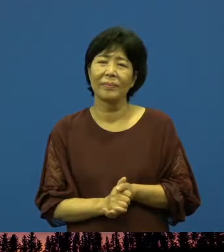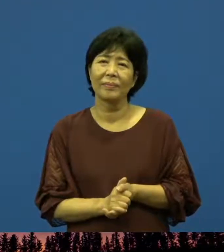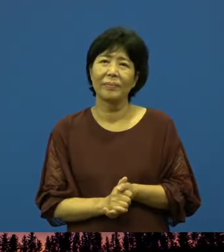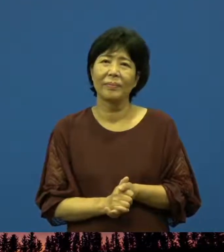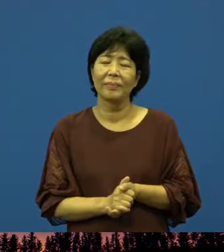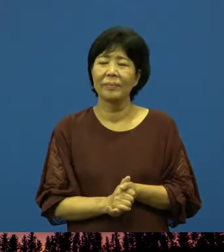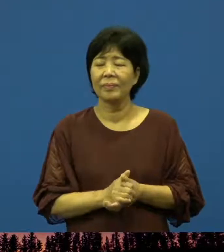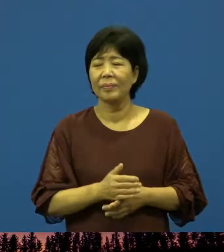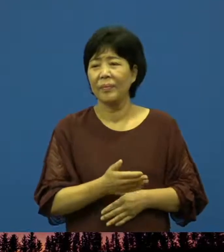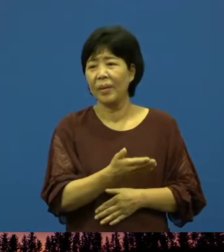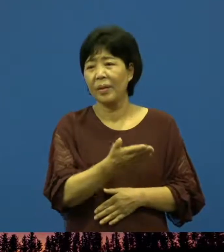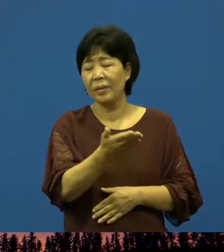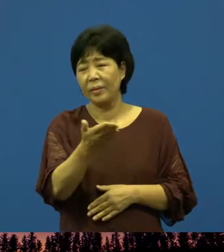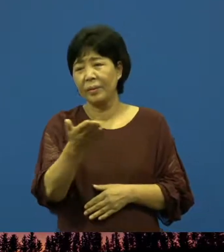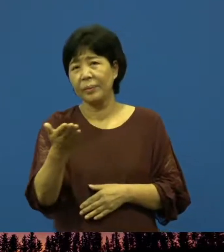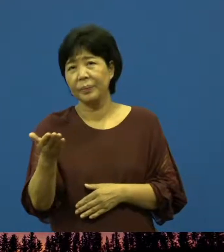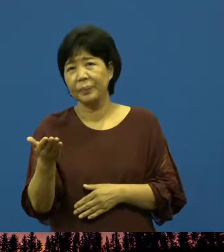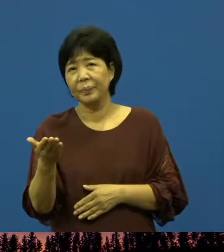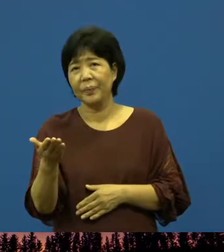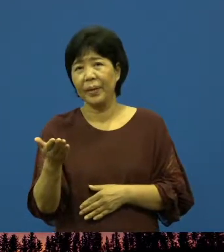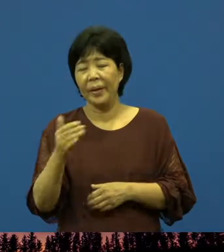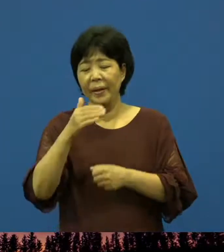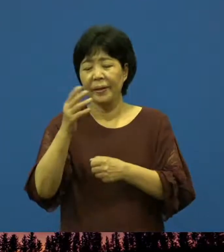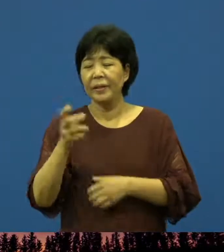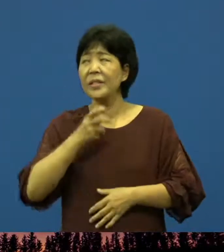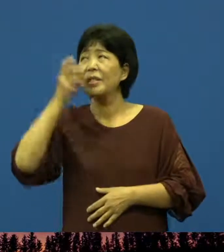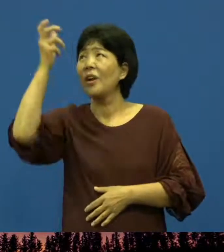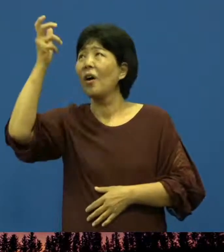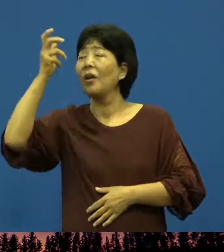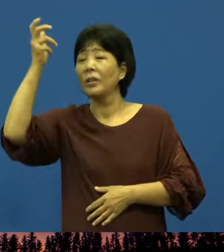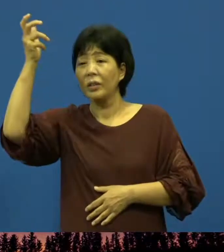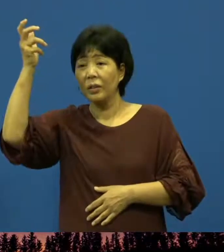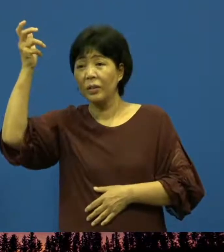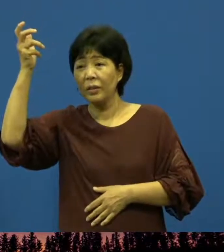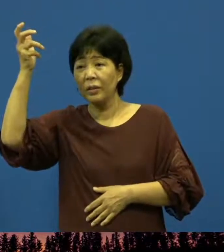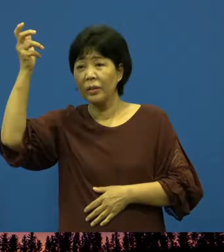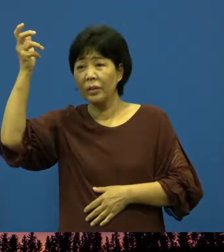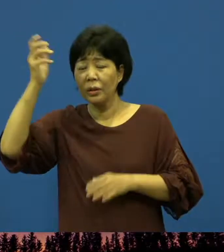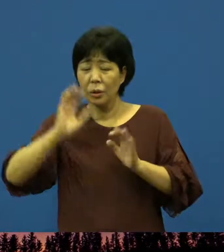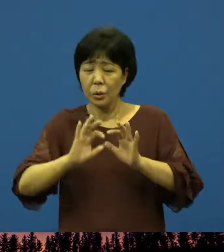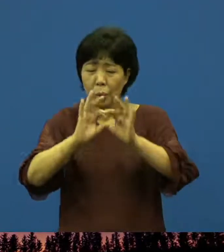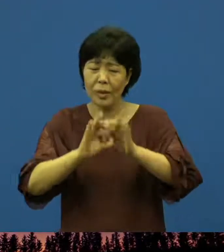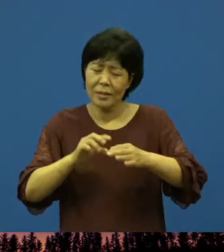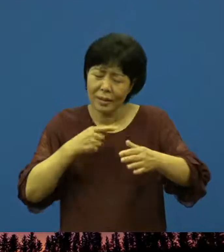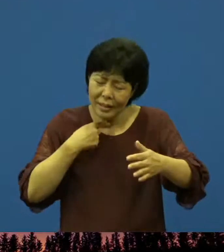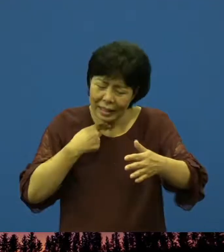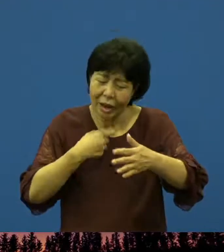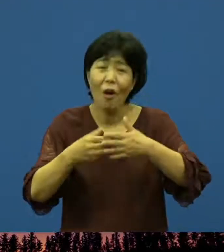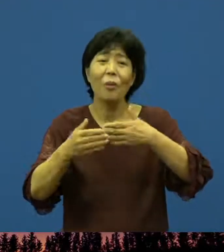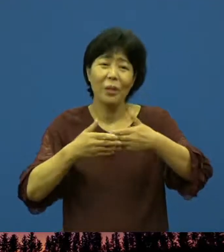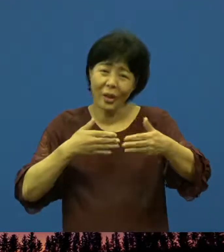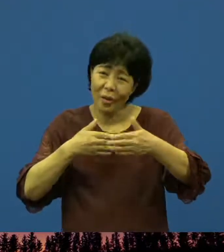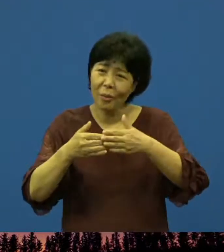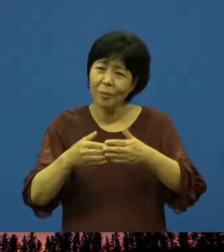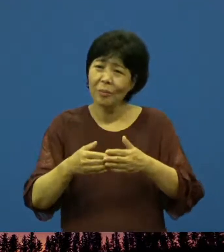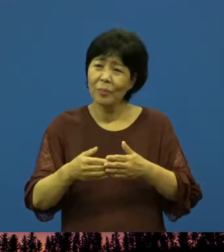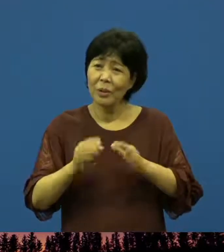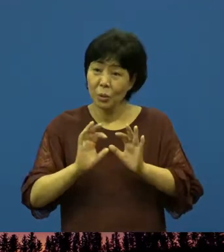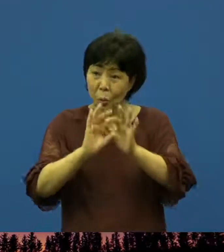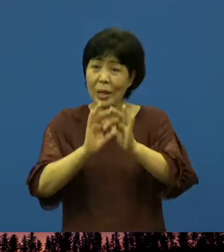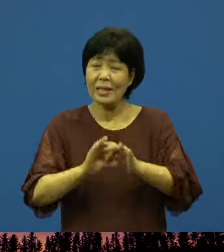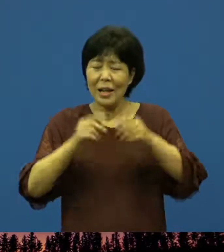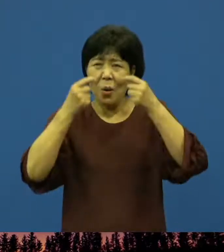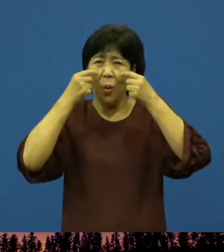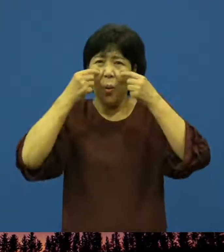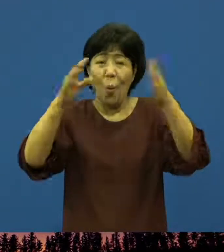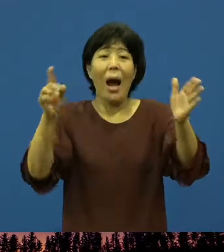그러니까 여러분 이런 성령께서 우리에게 그런 경험을 하게 하고 그런 경험을 통해 우리가 확신을 가지고 있지 않으면